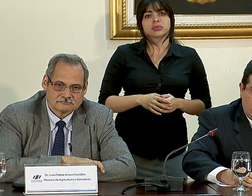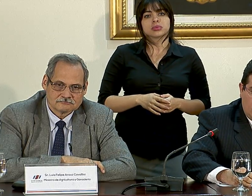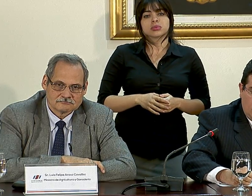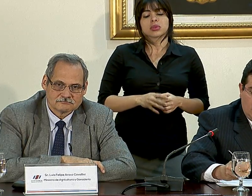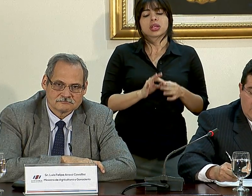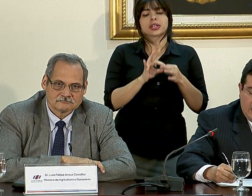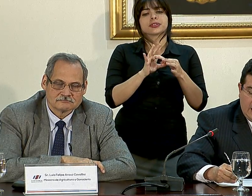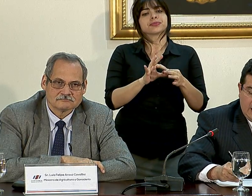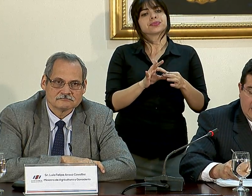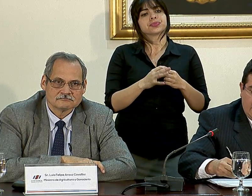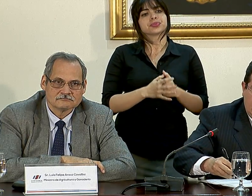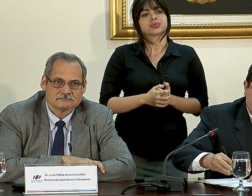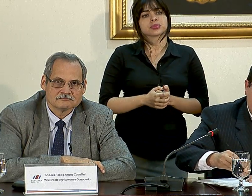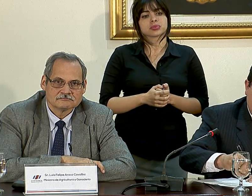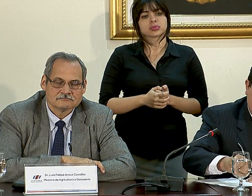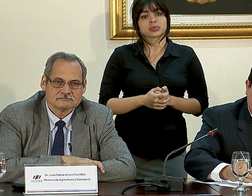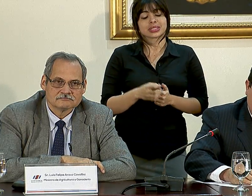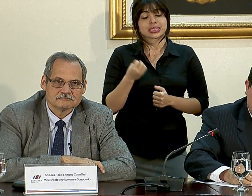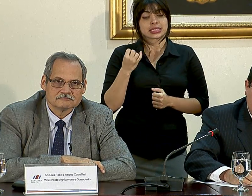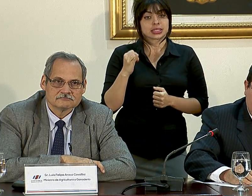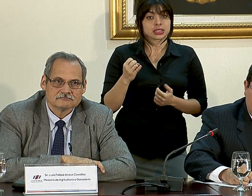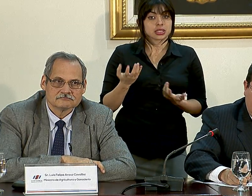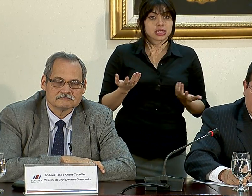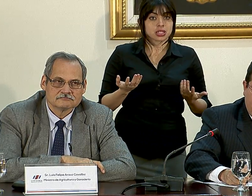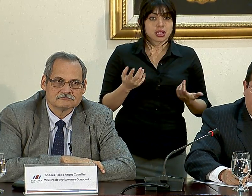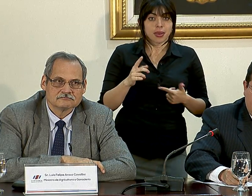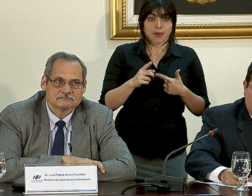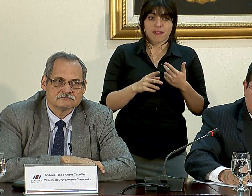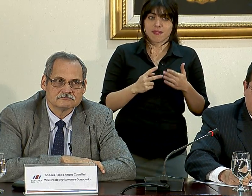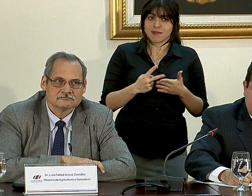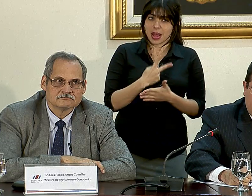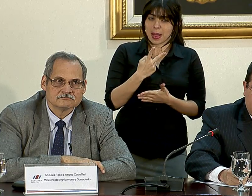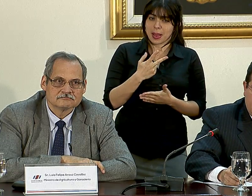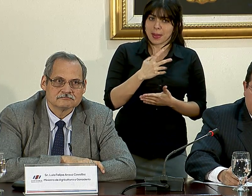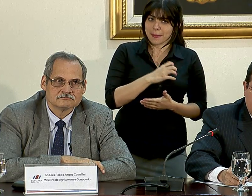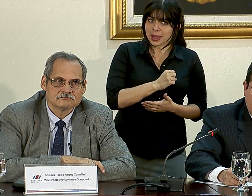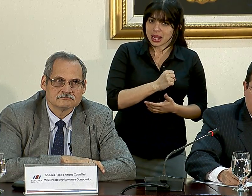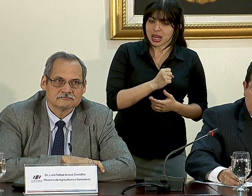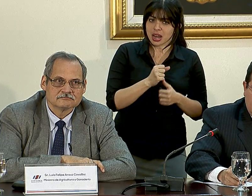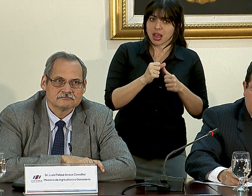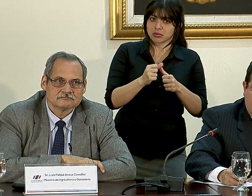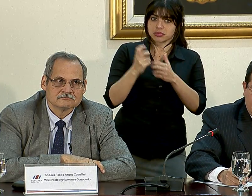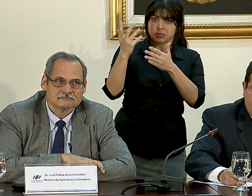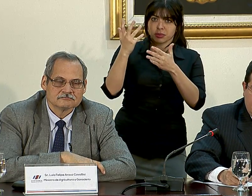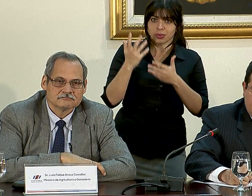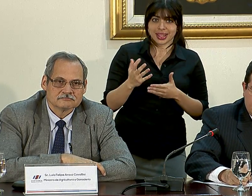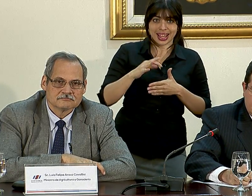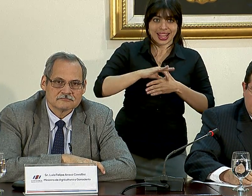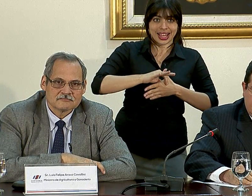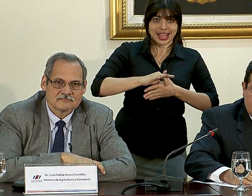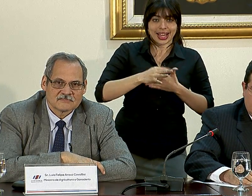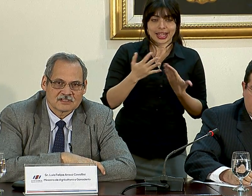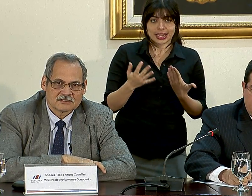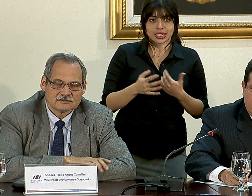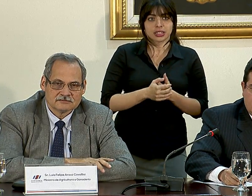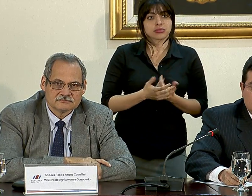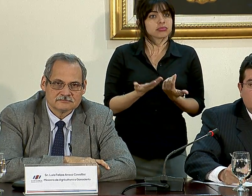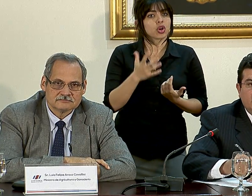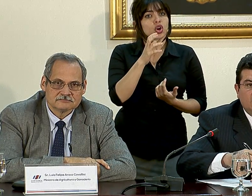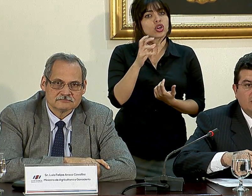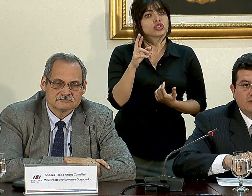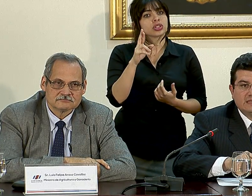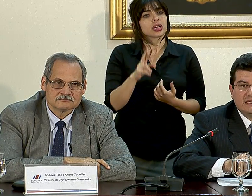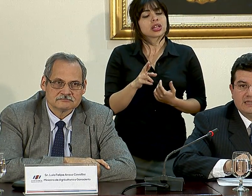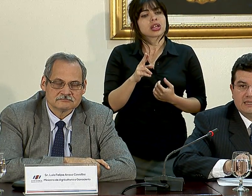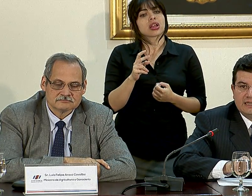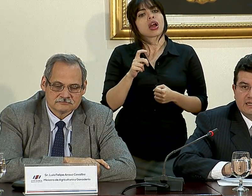En cuanto a si vale la pena o no seguir importando carne, Costa Rica ha